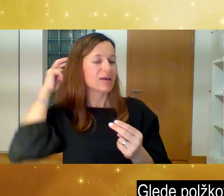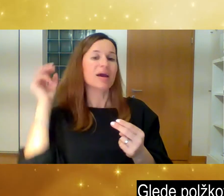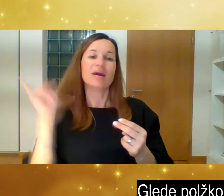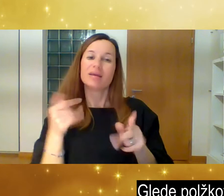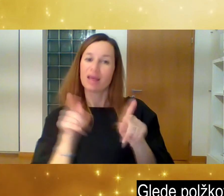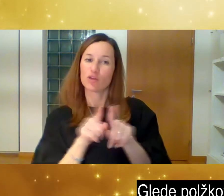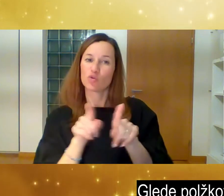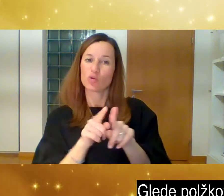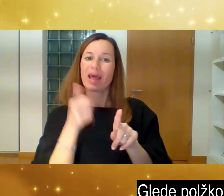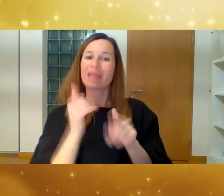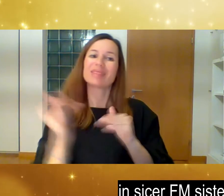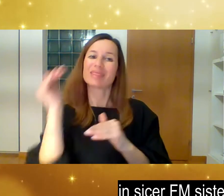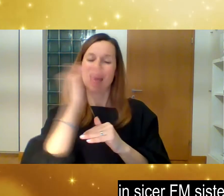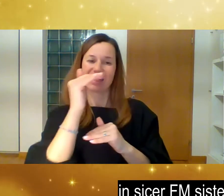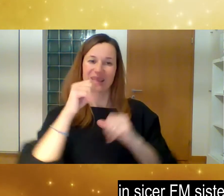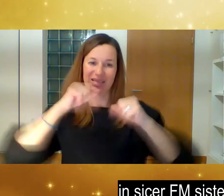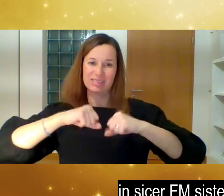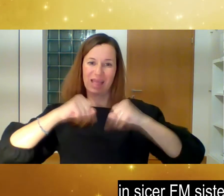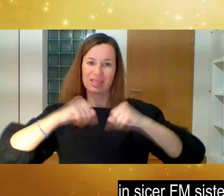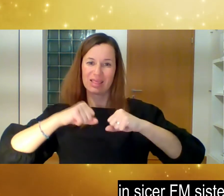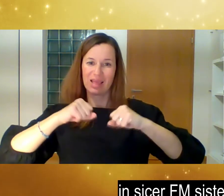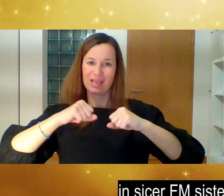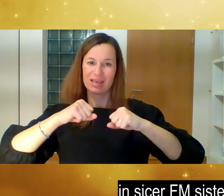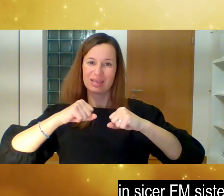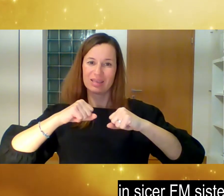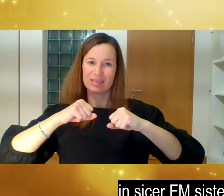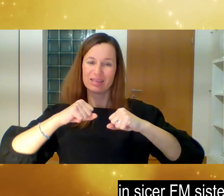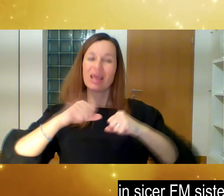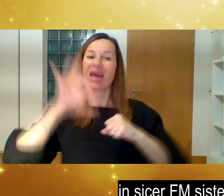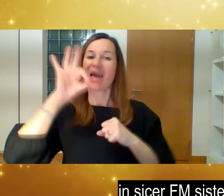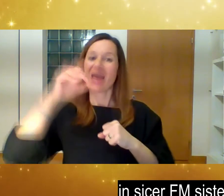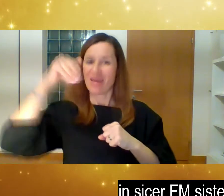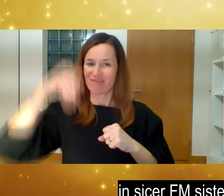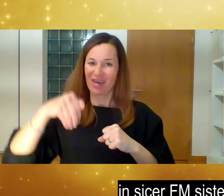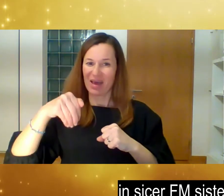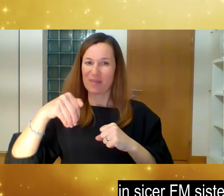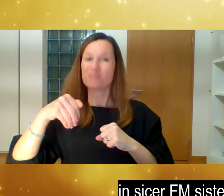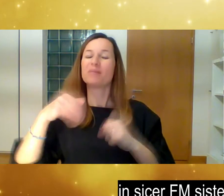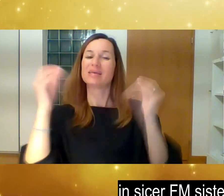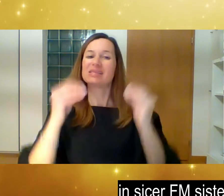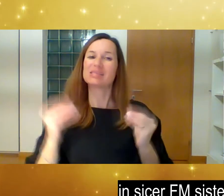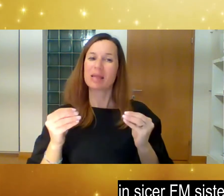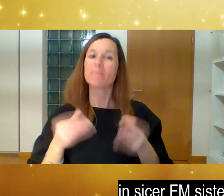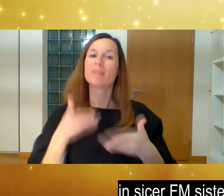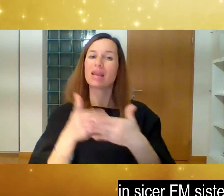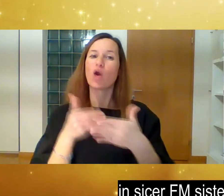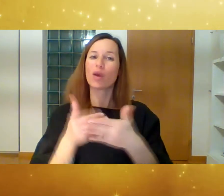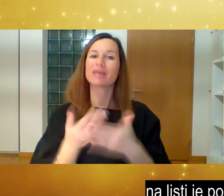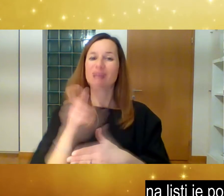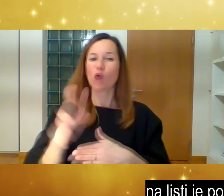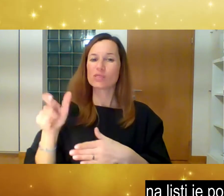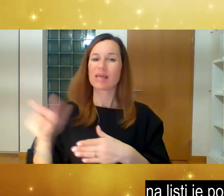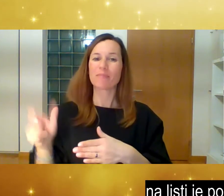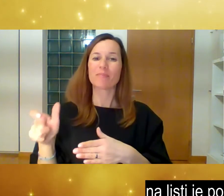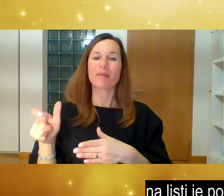en nadstandardni in sicer FM sistem prilagojen za osebe s polžkovim vsadkom.